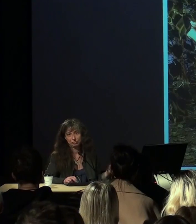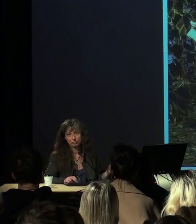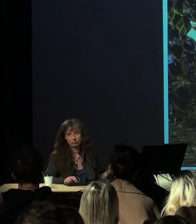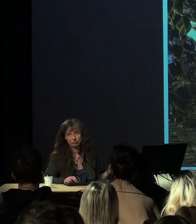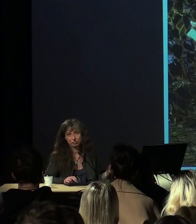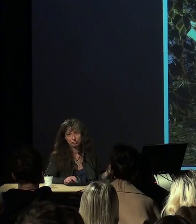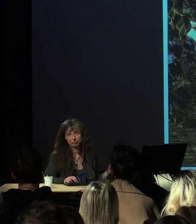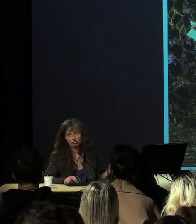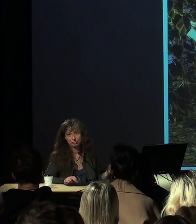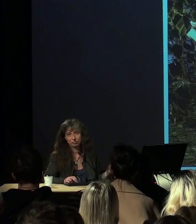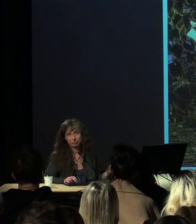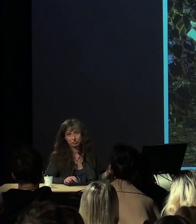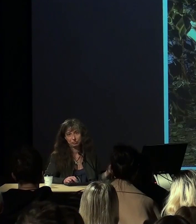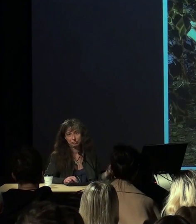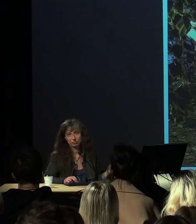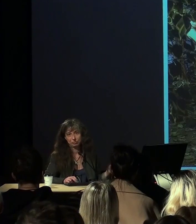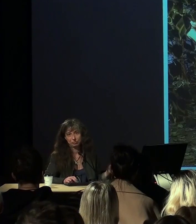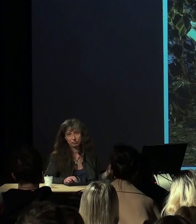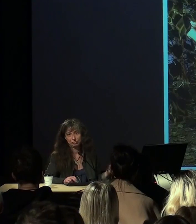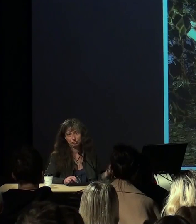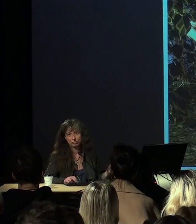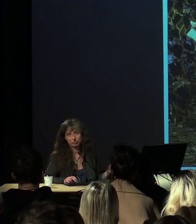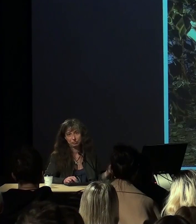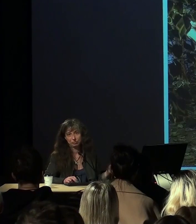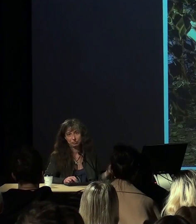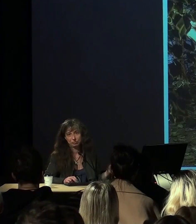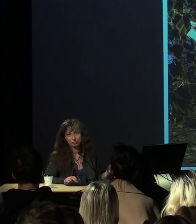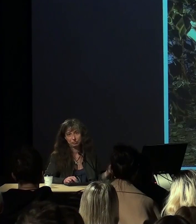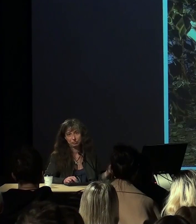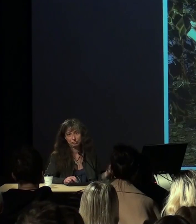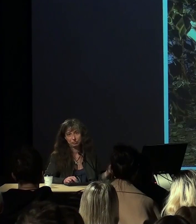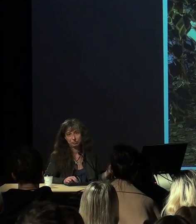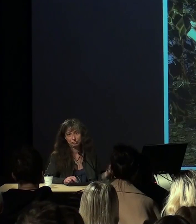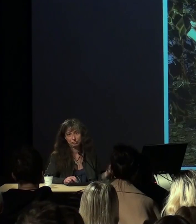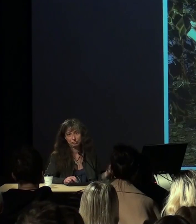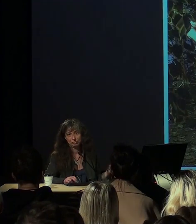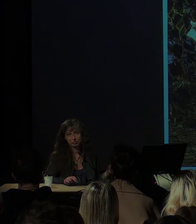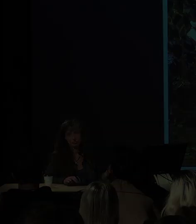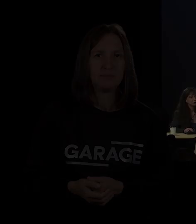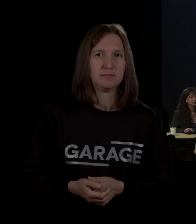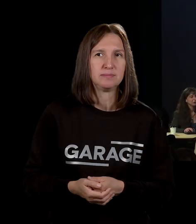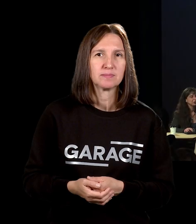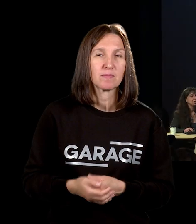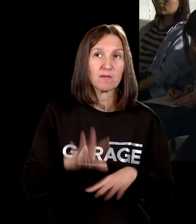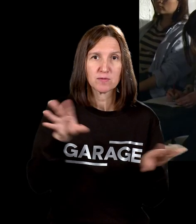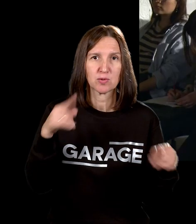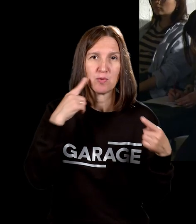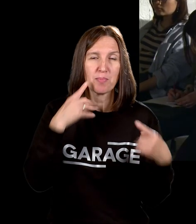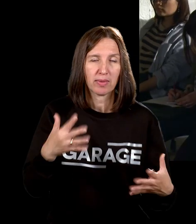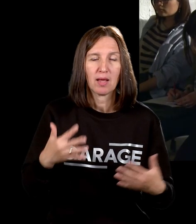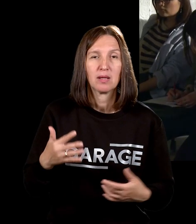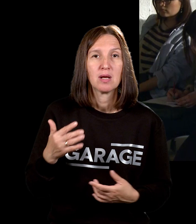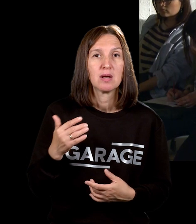около 11 лет. У всех длинные каштановые волосы. У них на ногах черно-белые кроссовки. Все понятно,